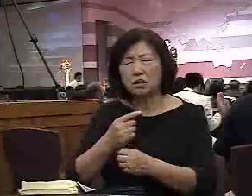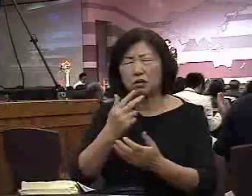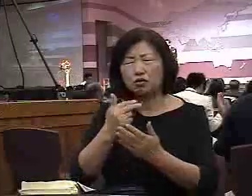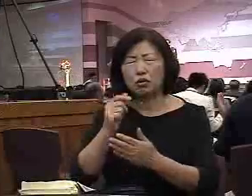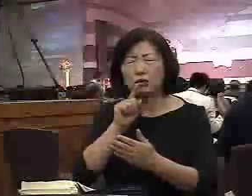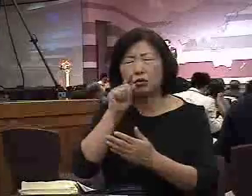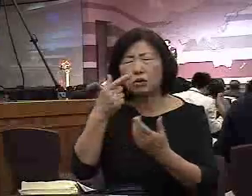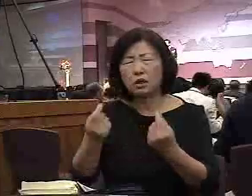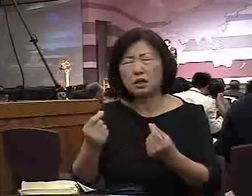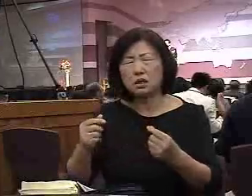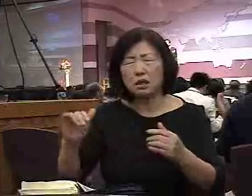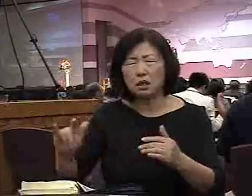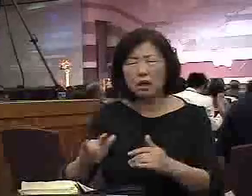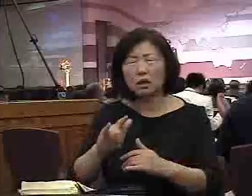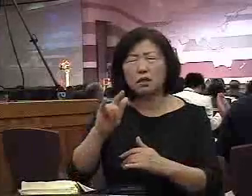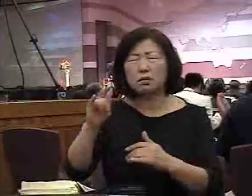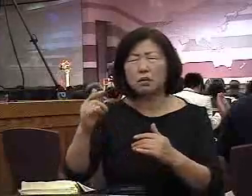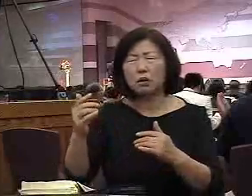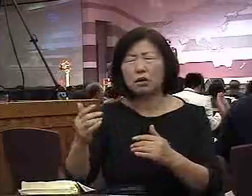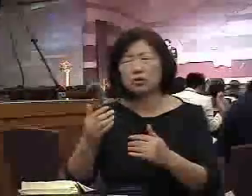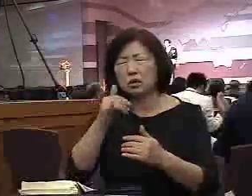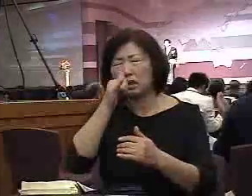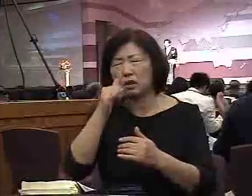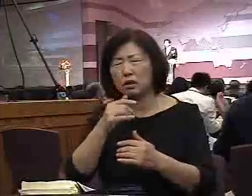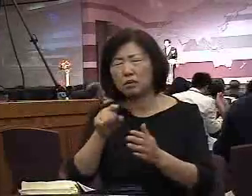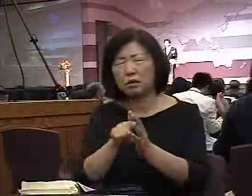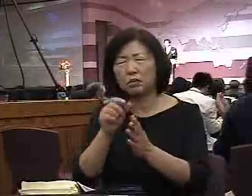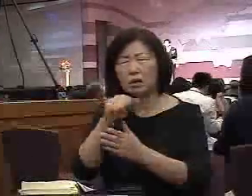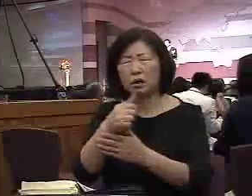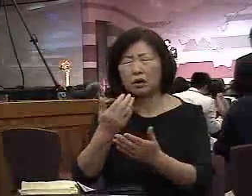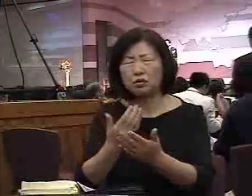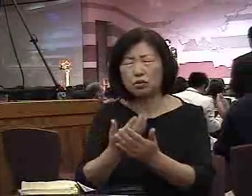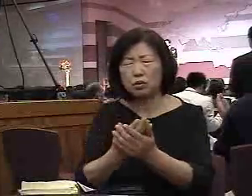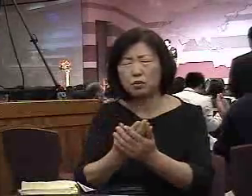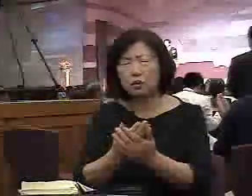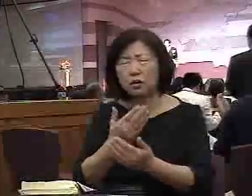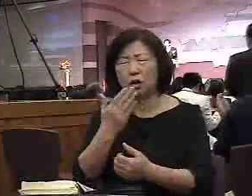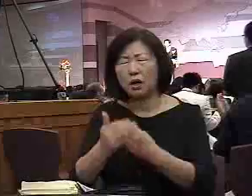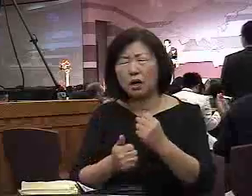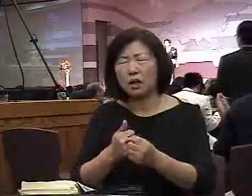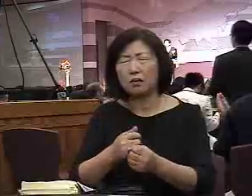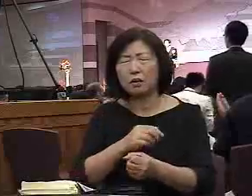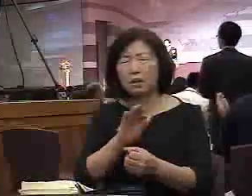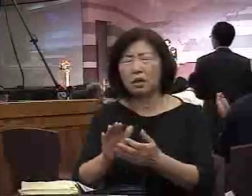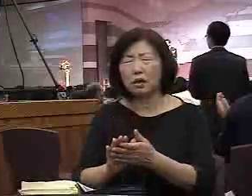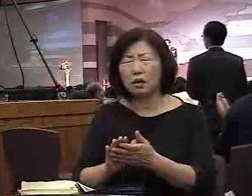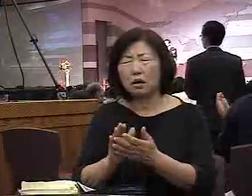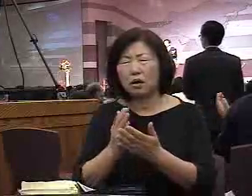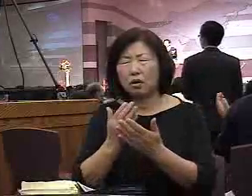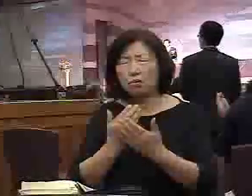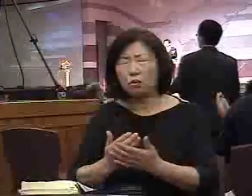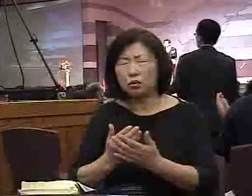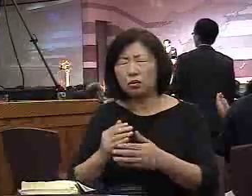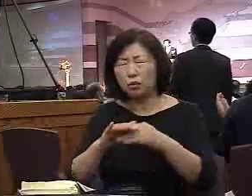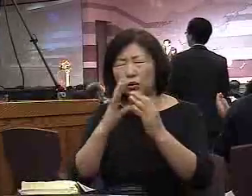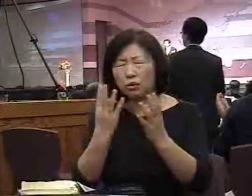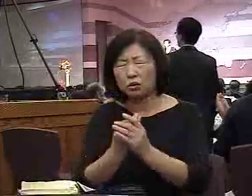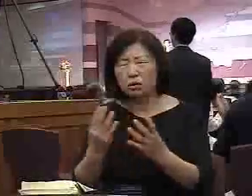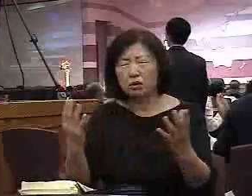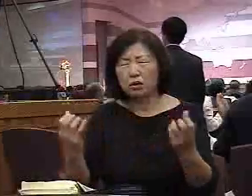주님을 부르시고, 하나님 아버지의 다시 한번 주를 받고 날아오를 수 있는 가벼운 인생 될 수 있도록 축복하여 주시옵소서.